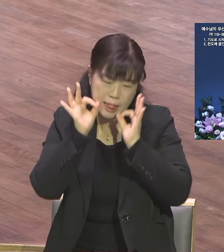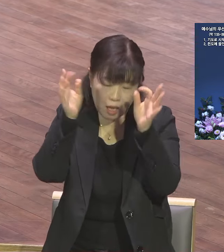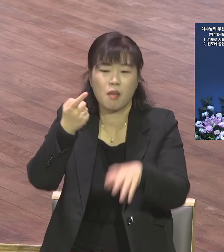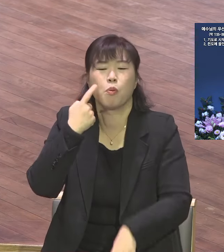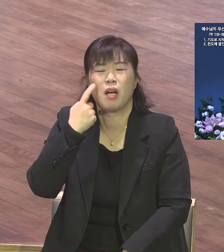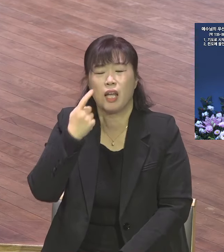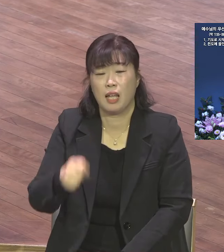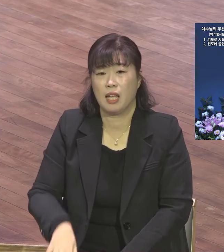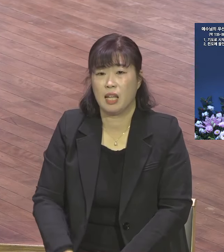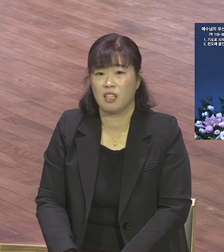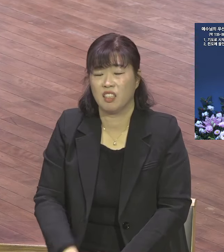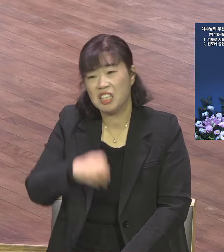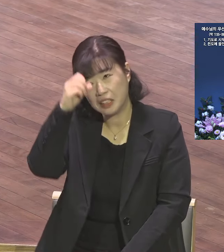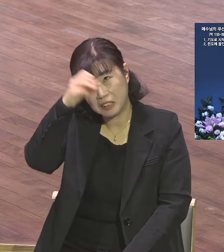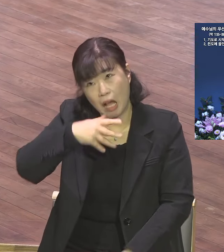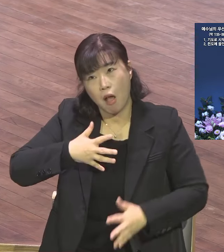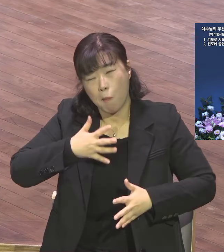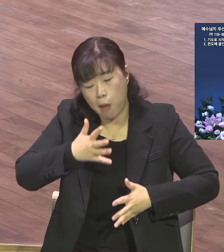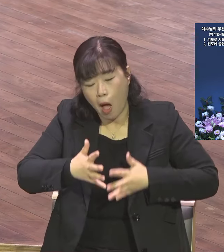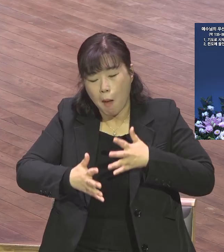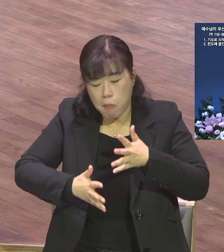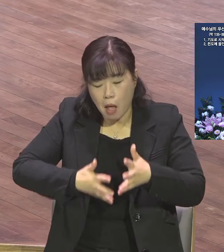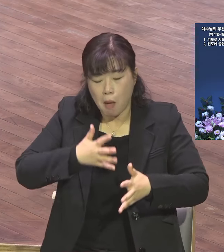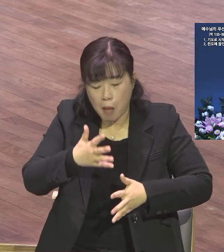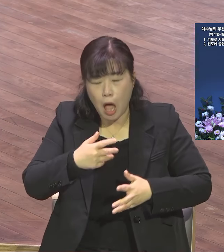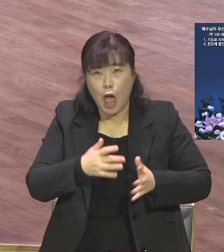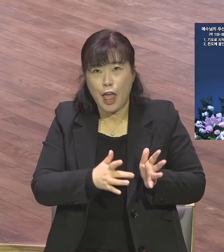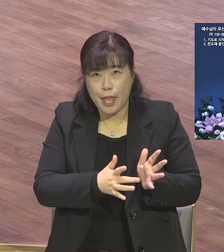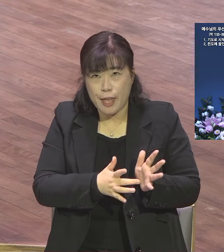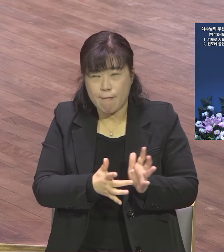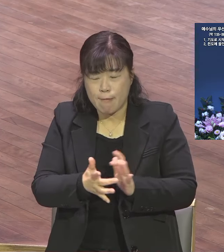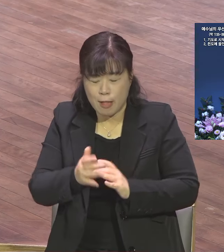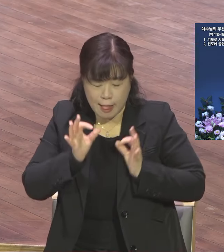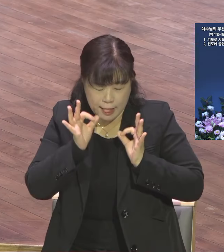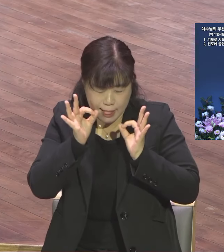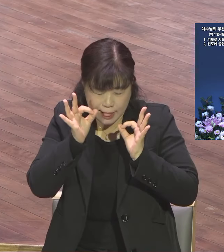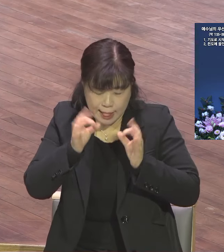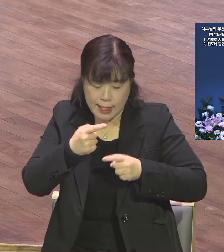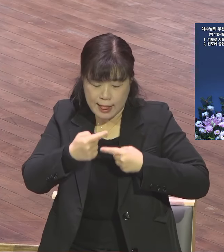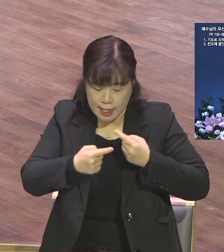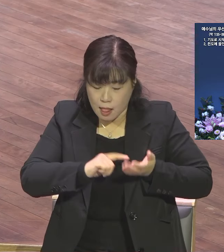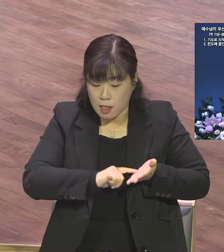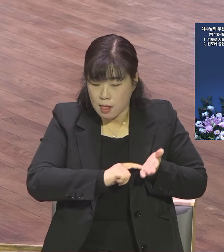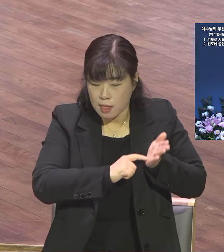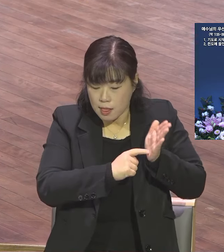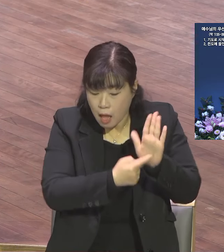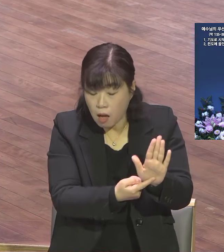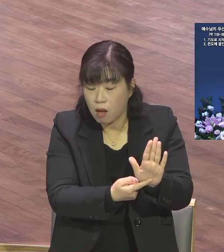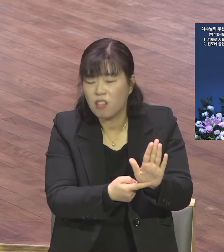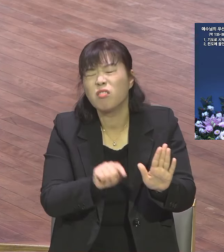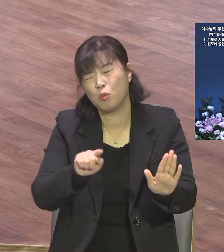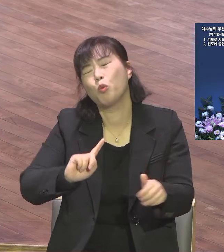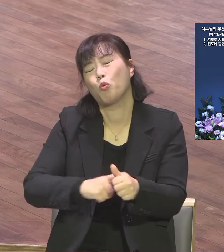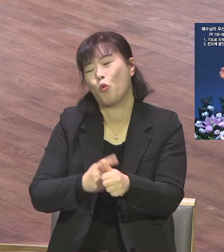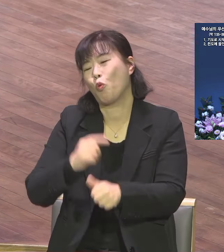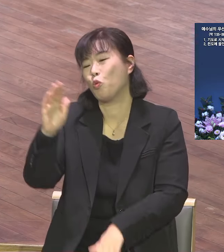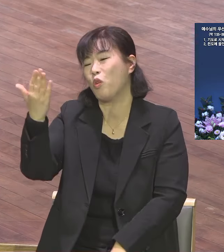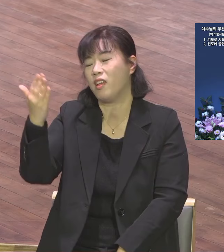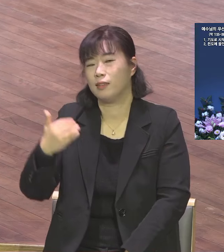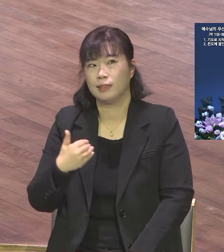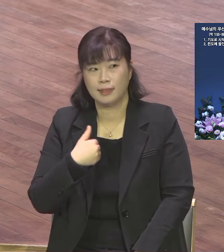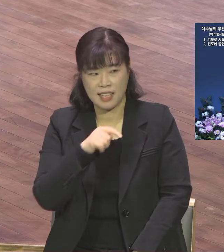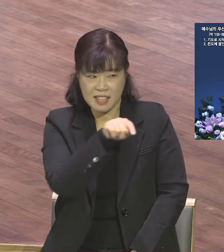결과는 아무 책임이 없어요. 그냥 말하면 돼. 저 사람을 설득시켜가지고 내가 교회 데려와야지 하지